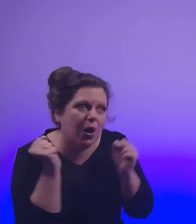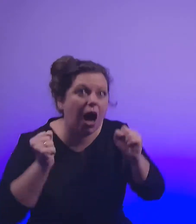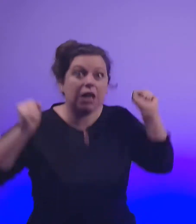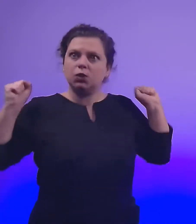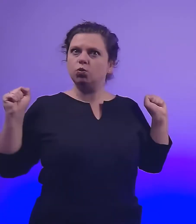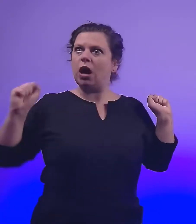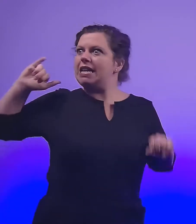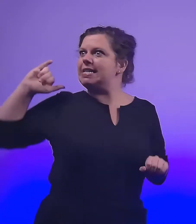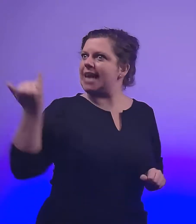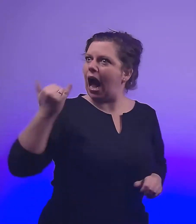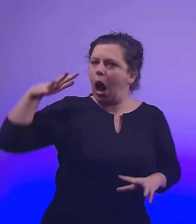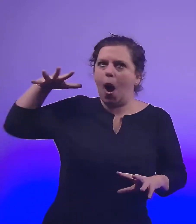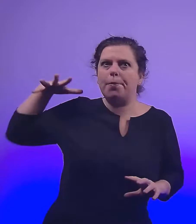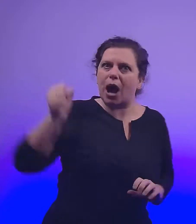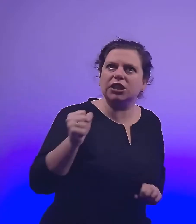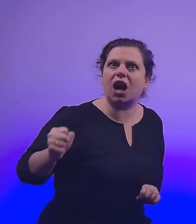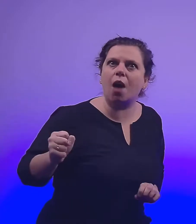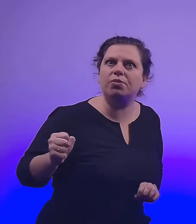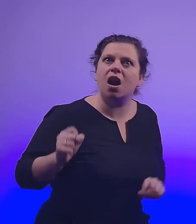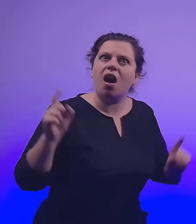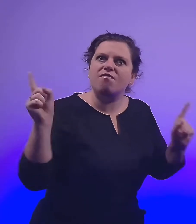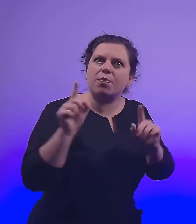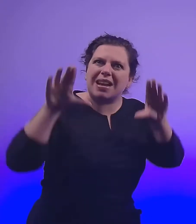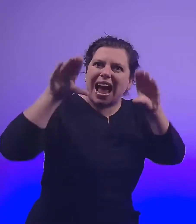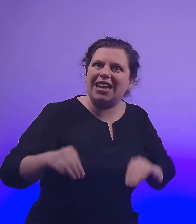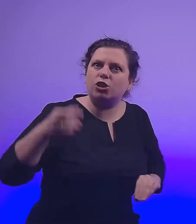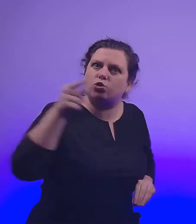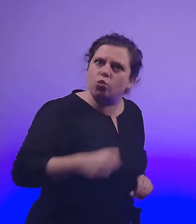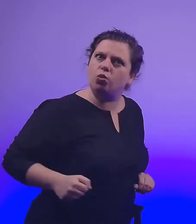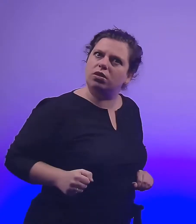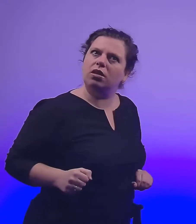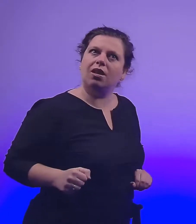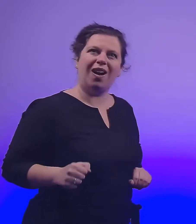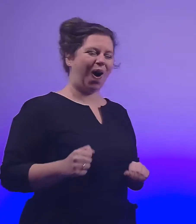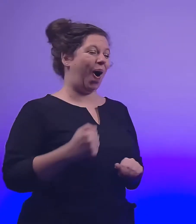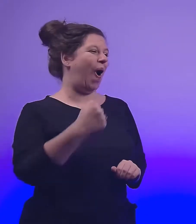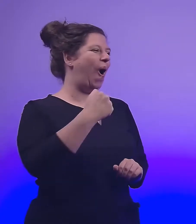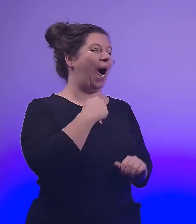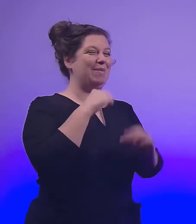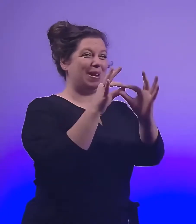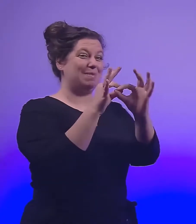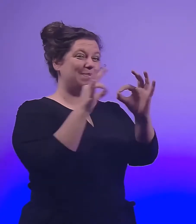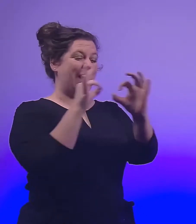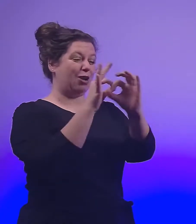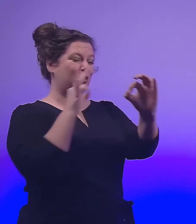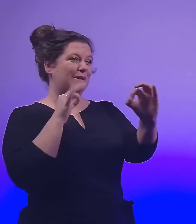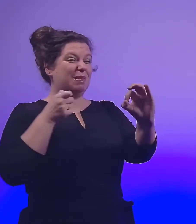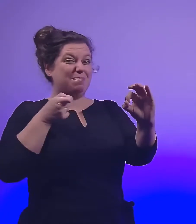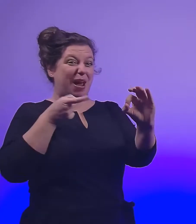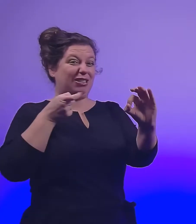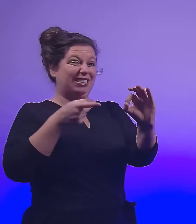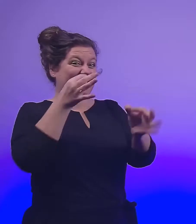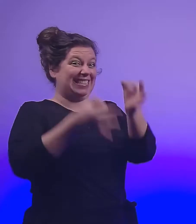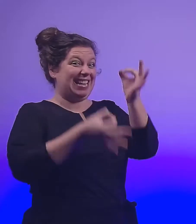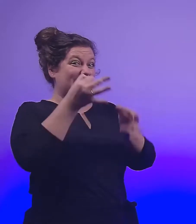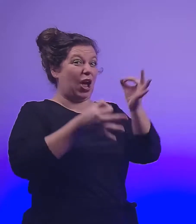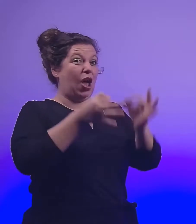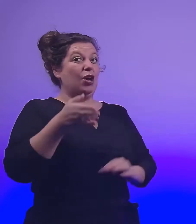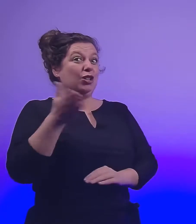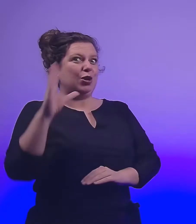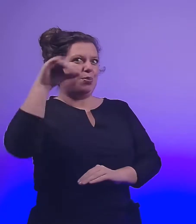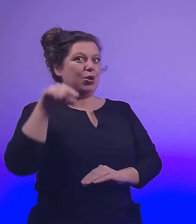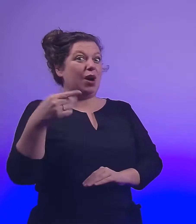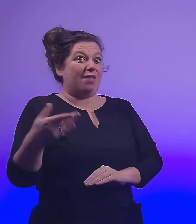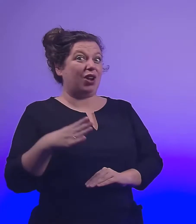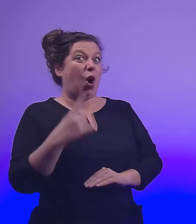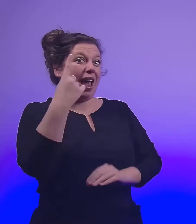Ja! Oh, wat ben jij hier aan het doen, Olly? Ik ben mijn buisje met pijltjes even aan het testen. Buurjongens hadden er ook één gemaakt. En we gaan zo